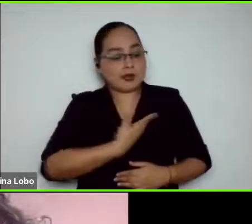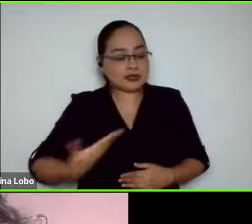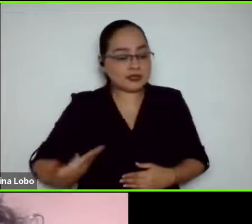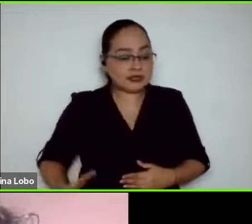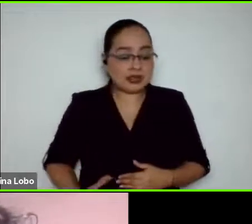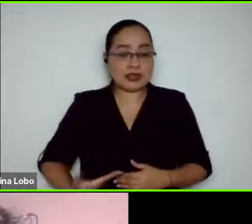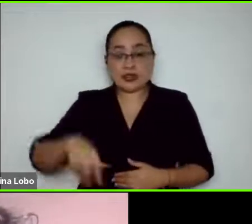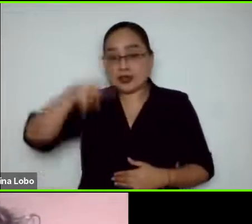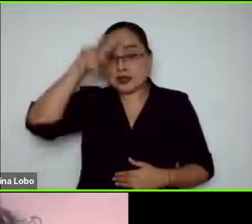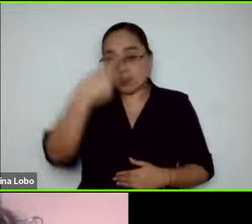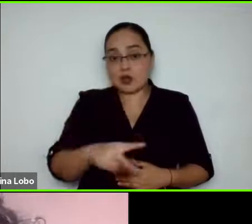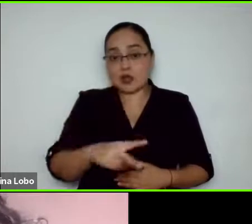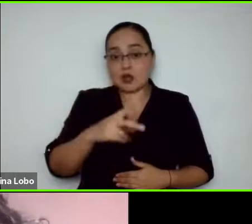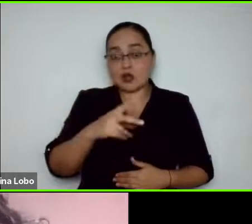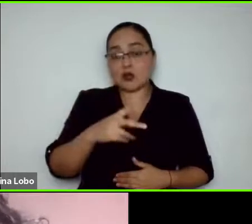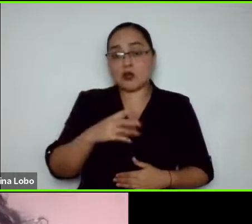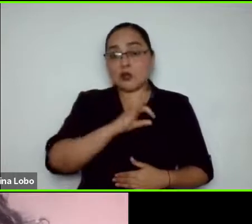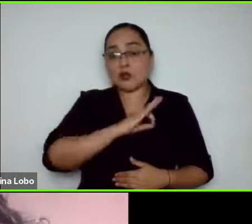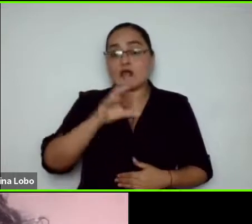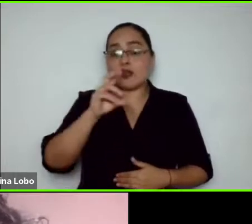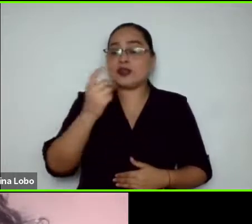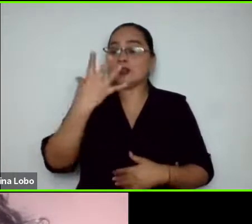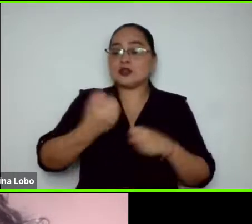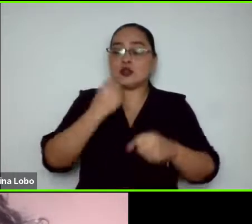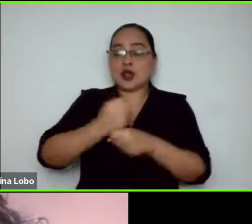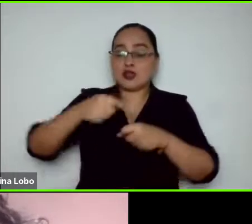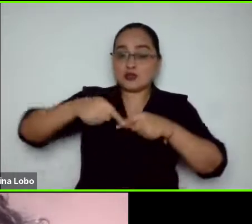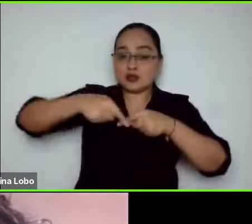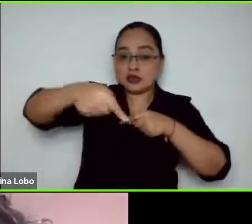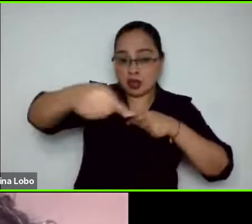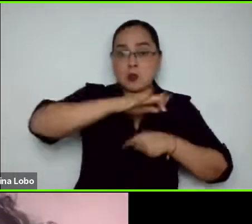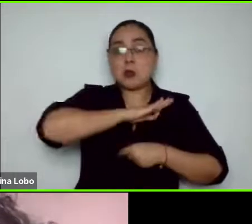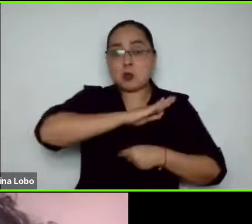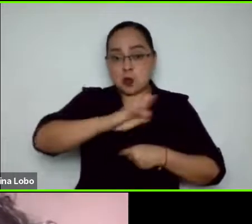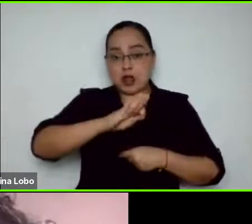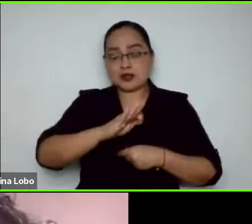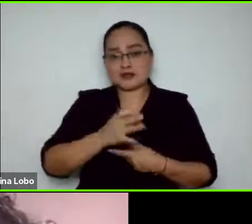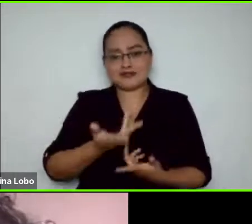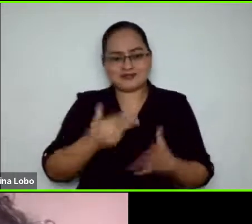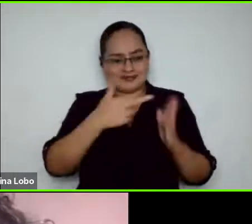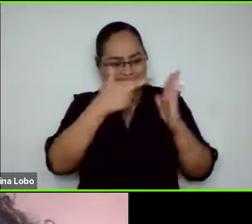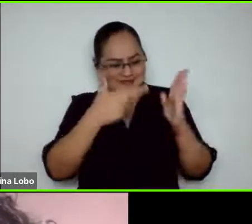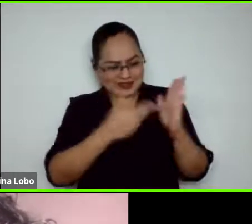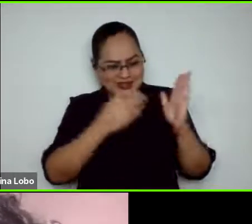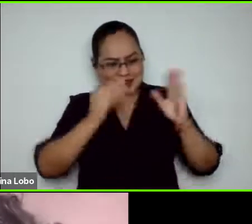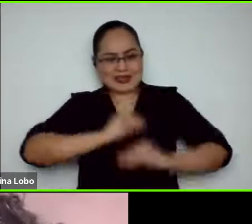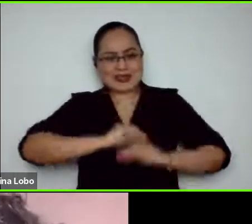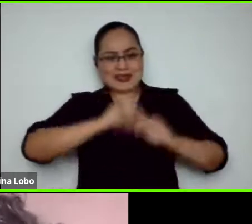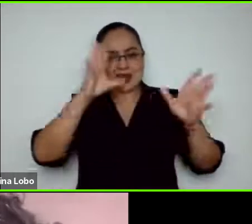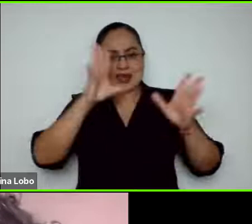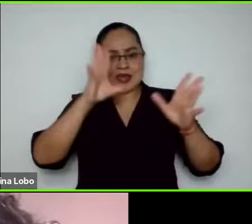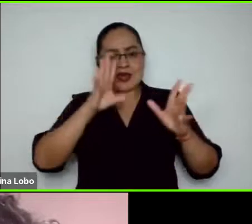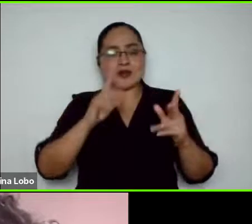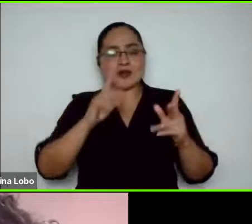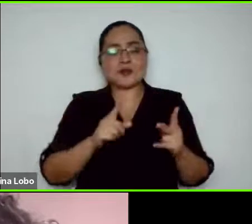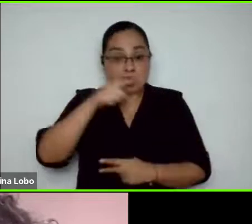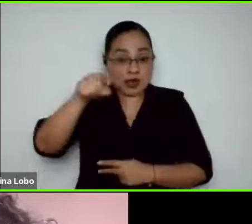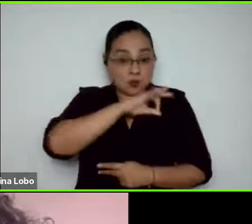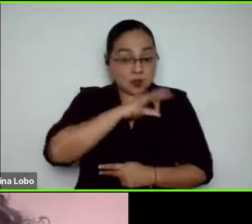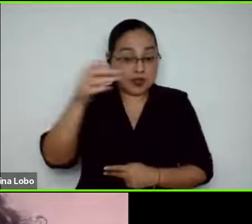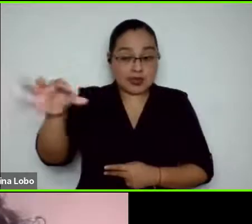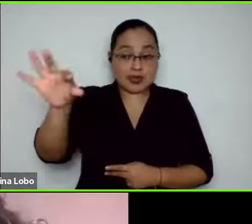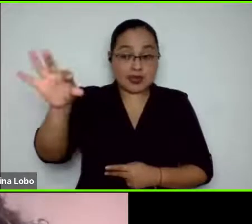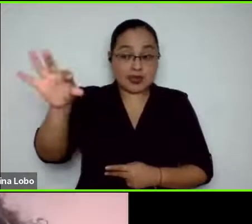la República si se tiene 35 años de edad cumplidos. Ahí es muy clara la regla. ¿Cuál es la regla? Que para poder acceder a ser presidente de la